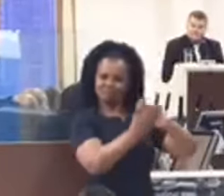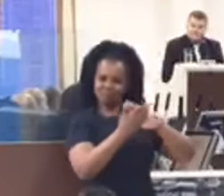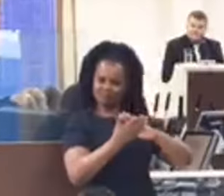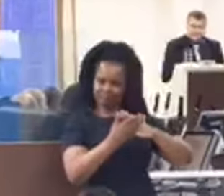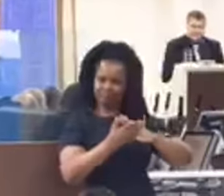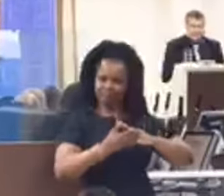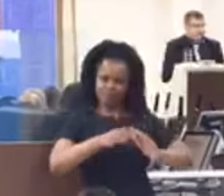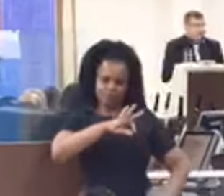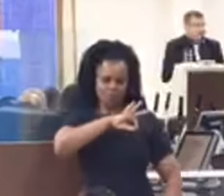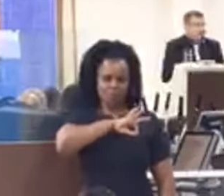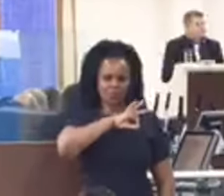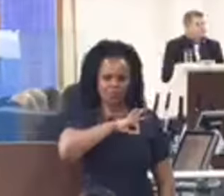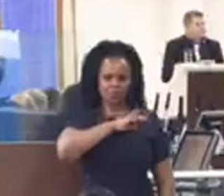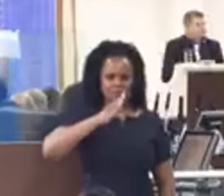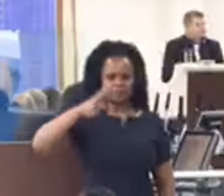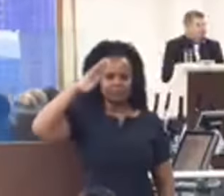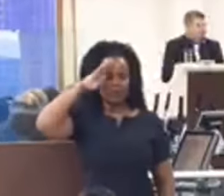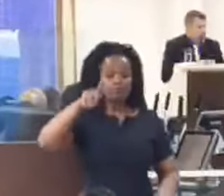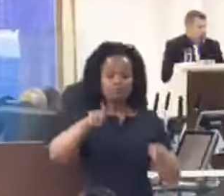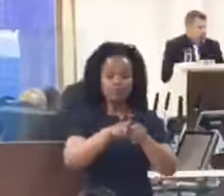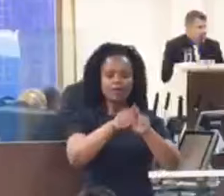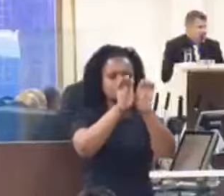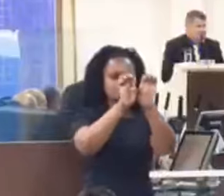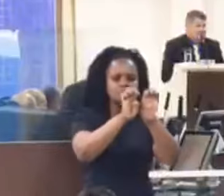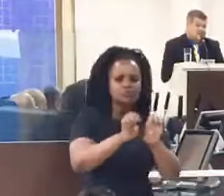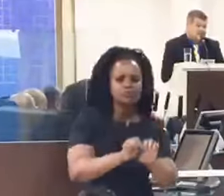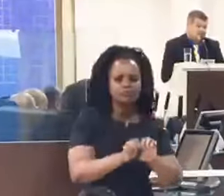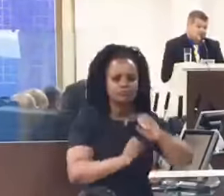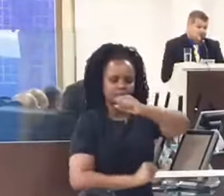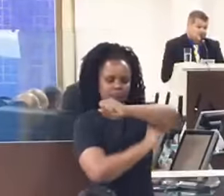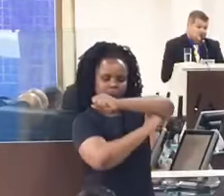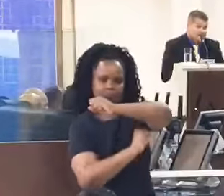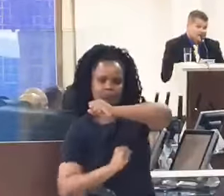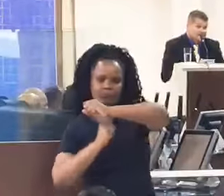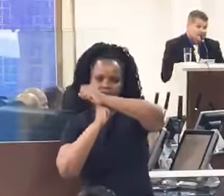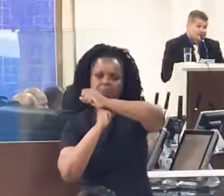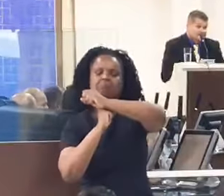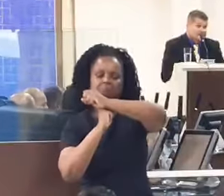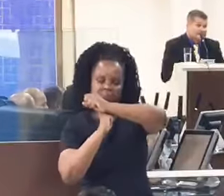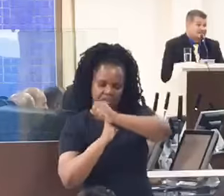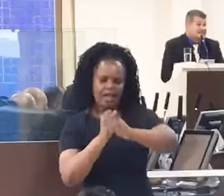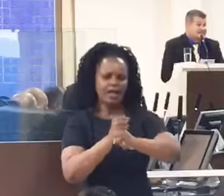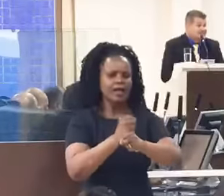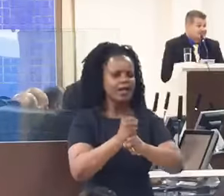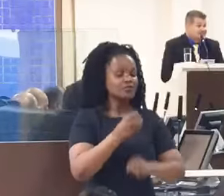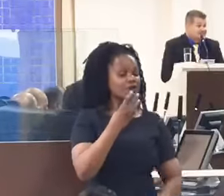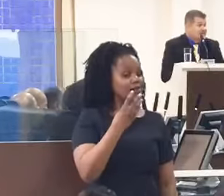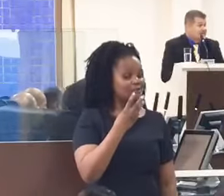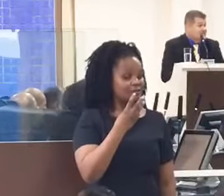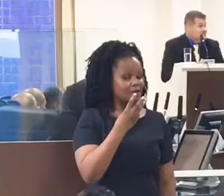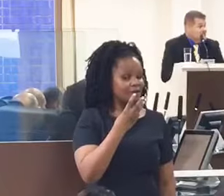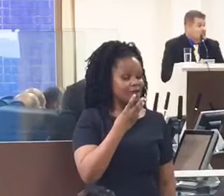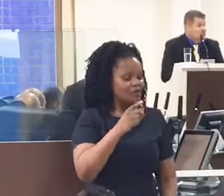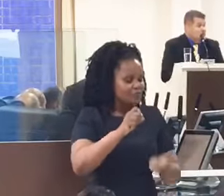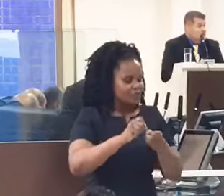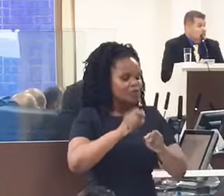Militar. Parte de infraestrutura, fizemos em 3 anos